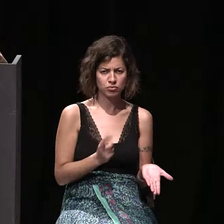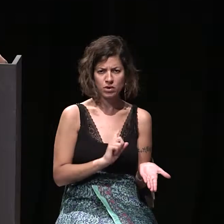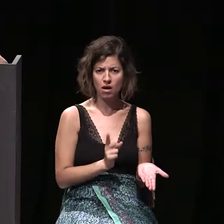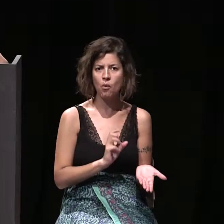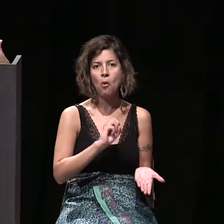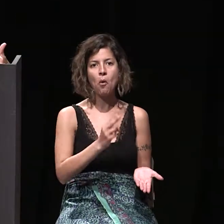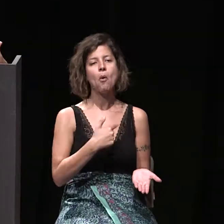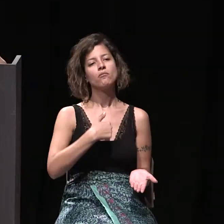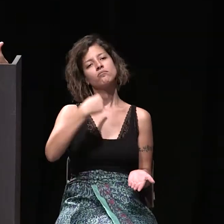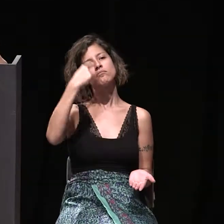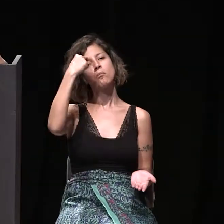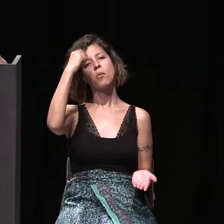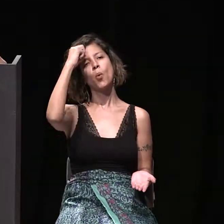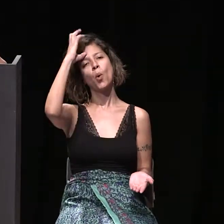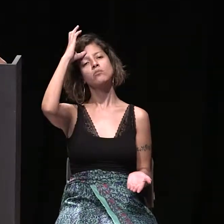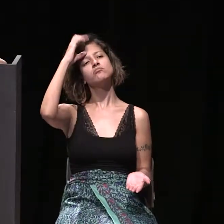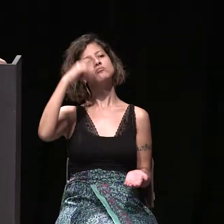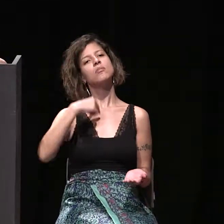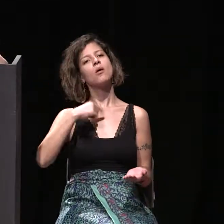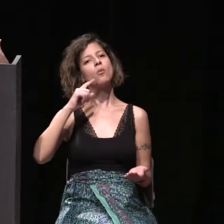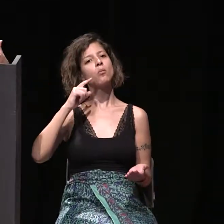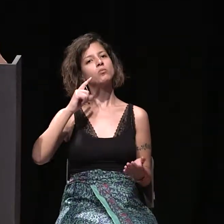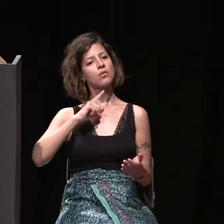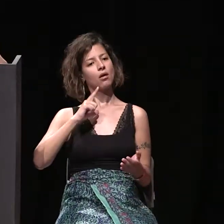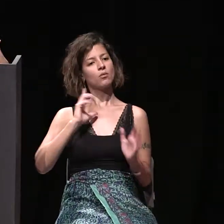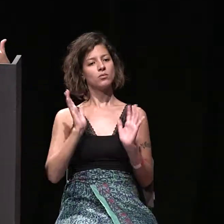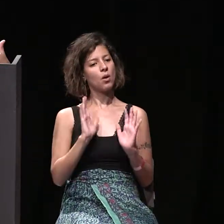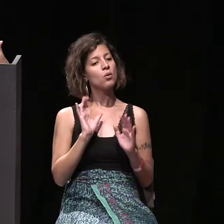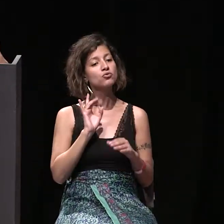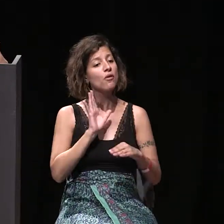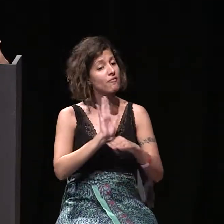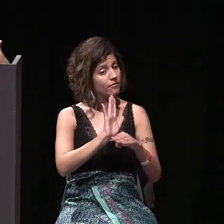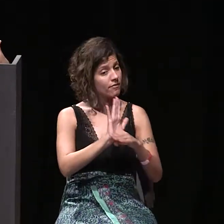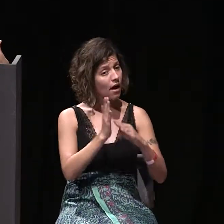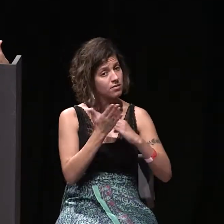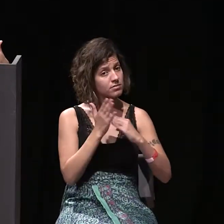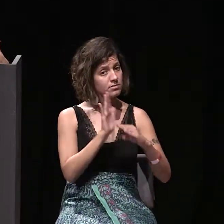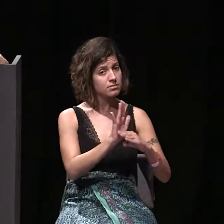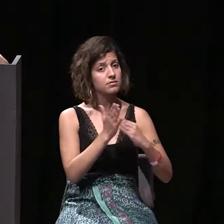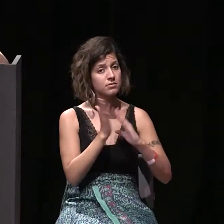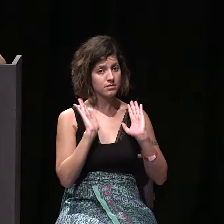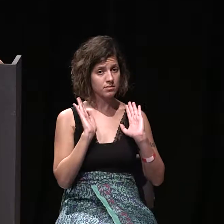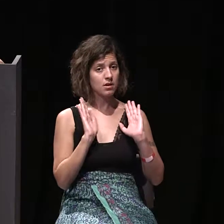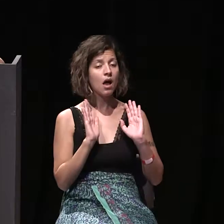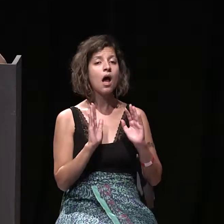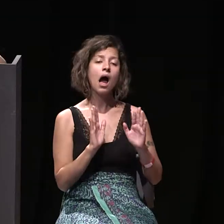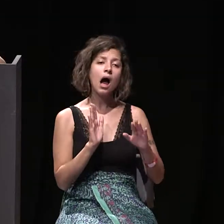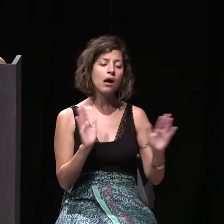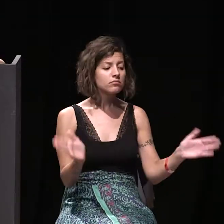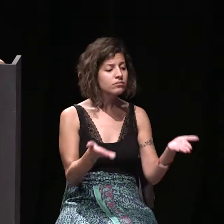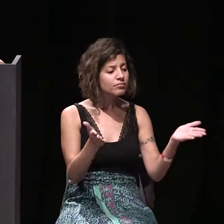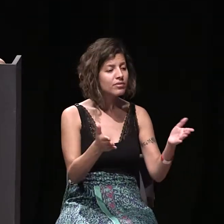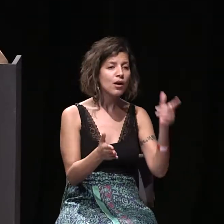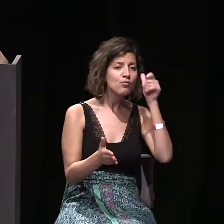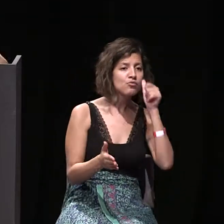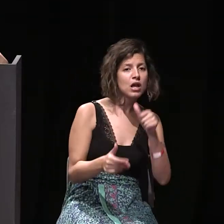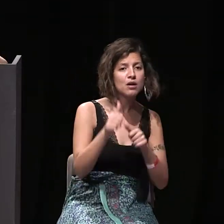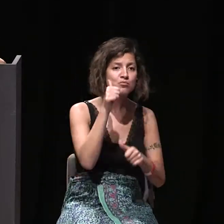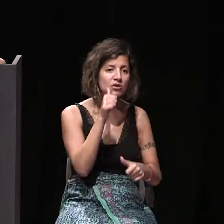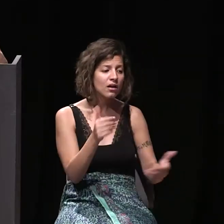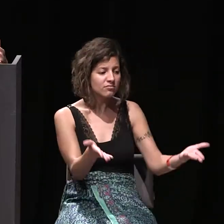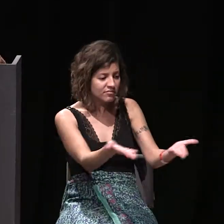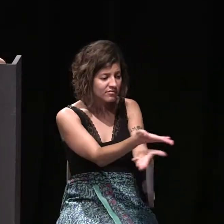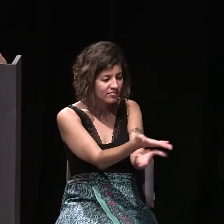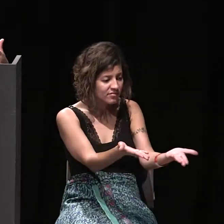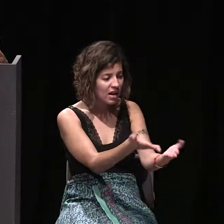conhecimento. Ela é mais uma facilitadora, mas para favorecer que as próprias mulheres se ajudem e